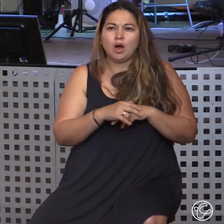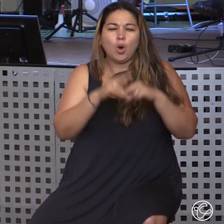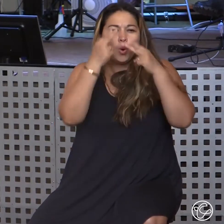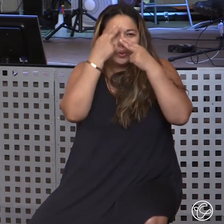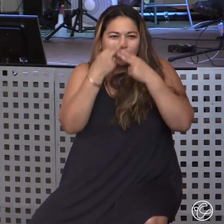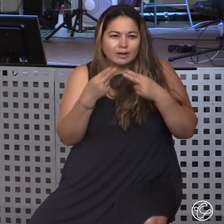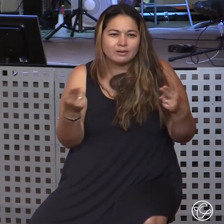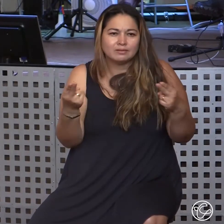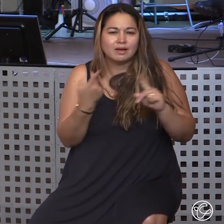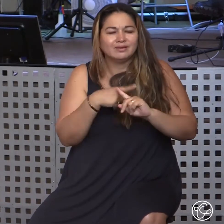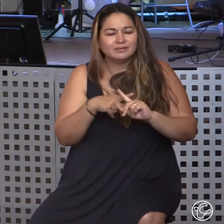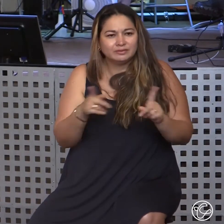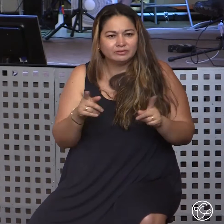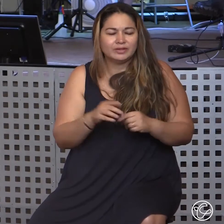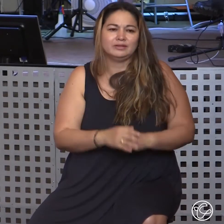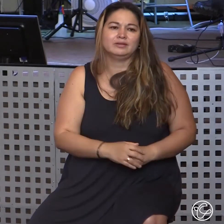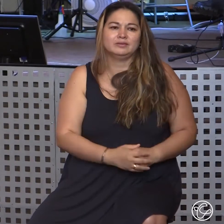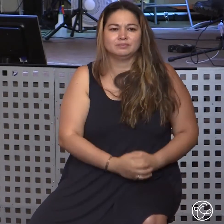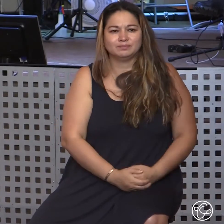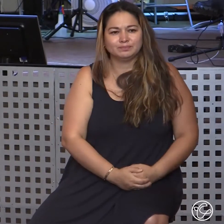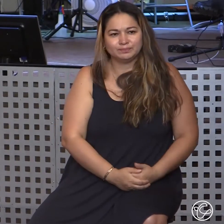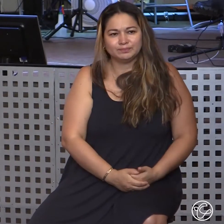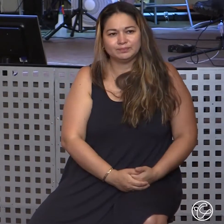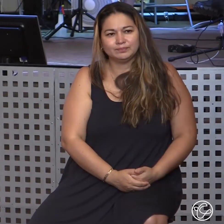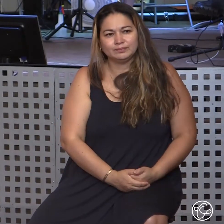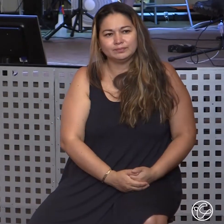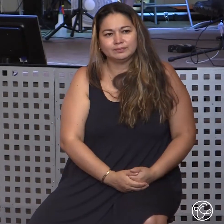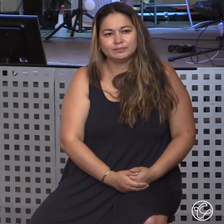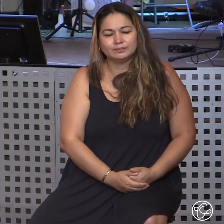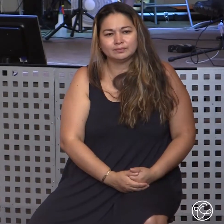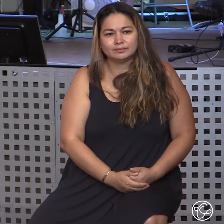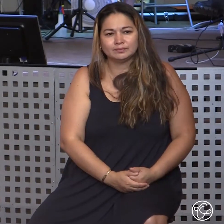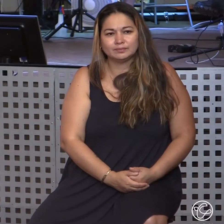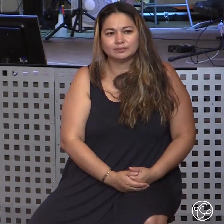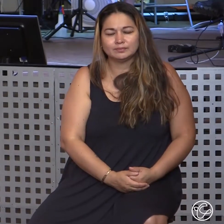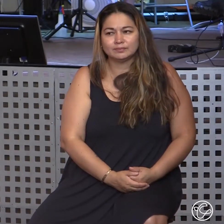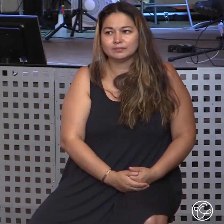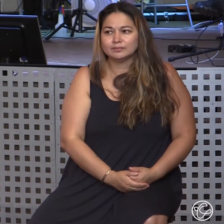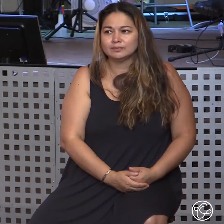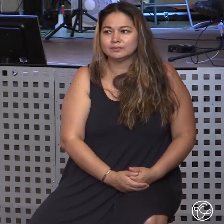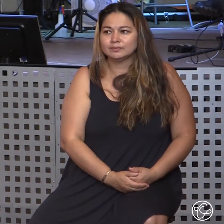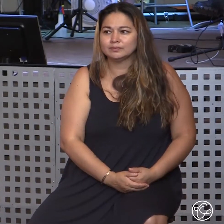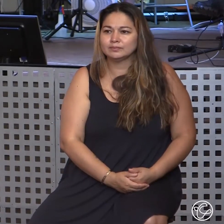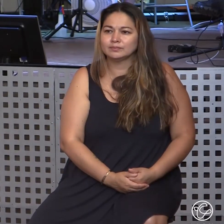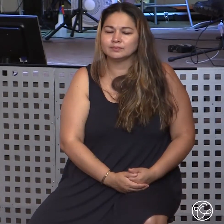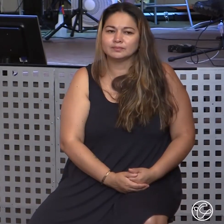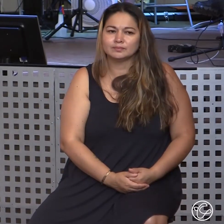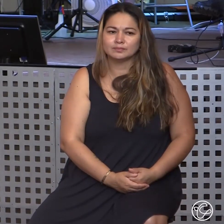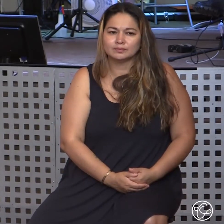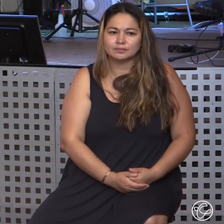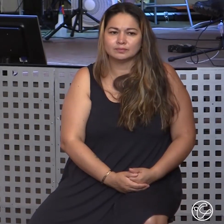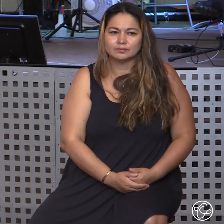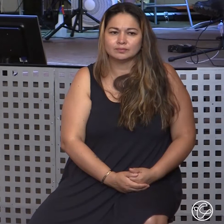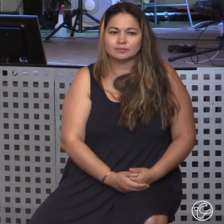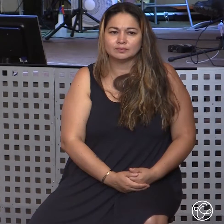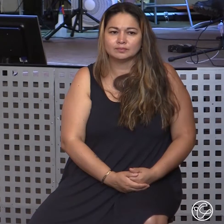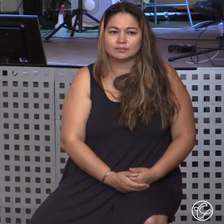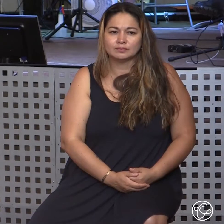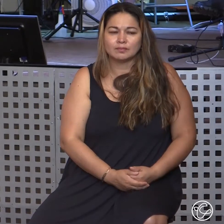motivación, espiritualmente es igual. Lo que dispara esa motivación va a ser la